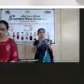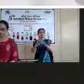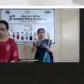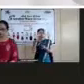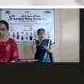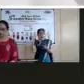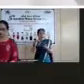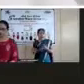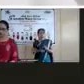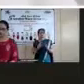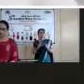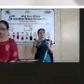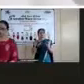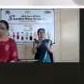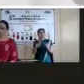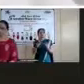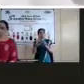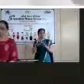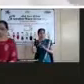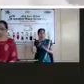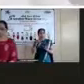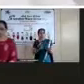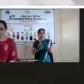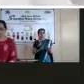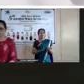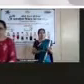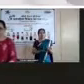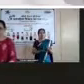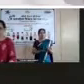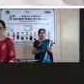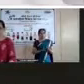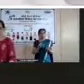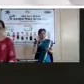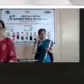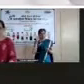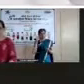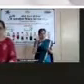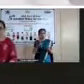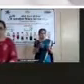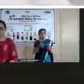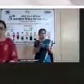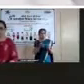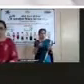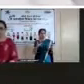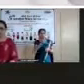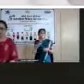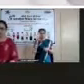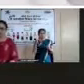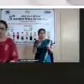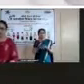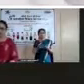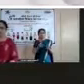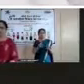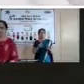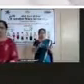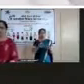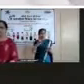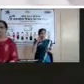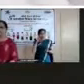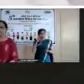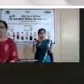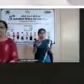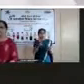असम, अरुणाचल प्रदेश, मेघालय, नागालैंड, मणिपुर, त्रिपुरा, मिजोरम और सिक्किम से सैकड़ों दिव्यांगजनों, गैर सरकारी